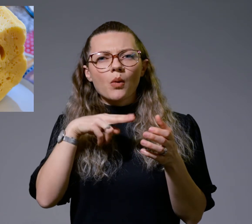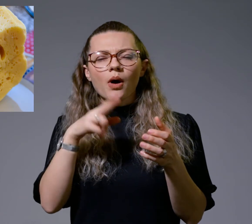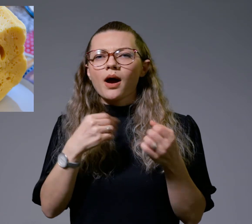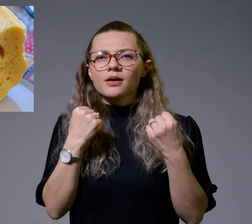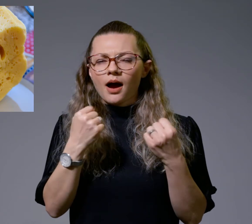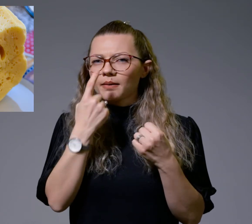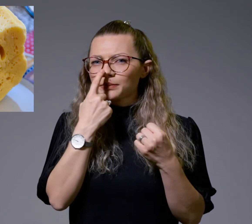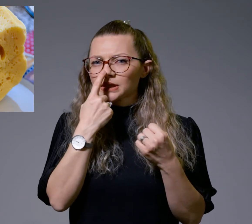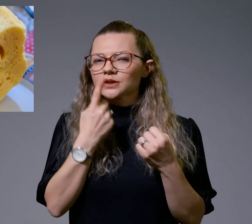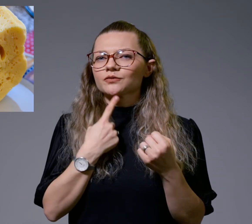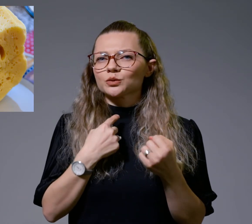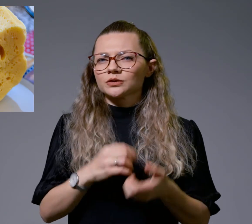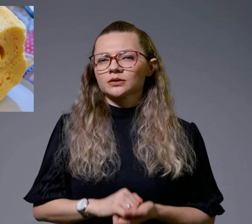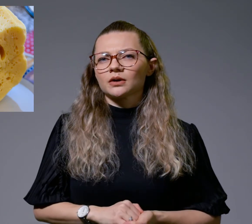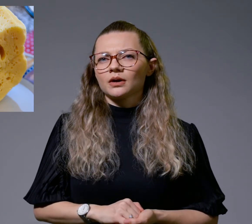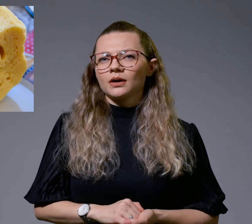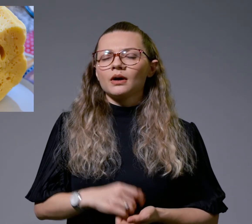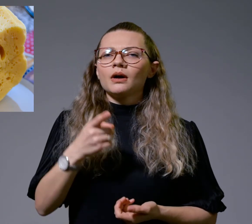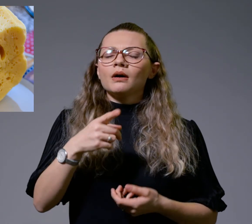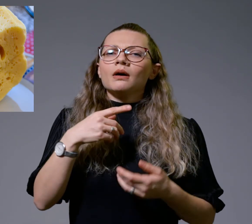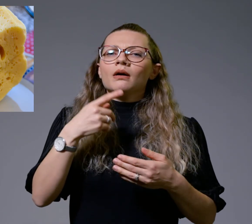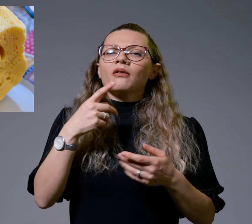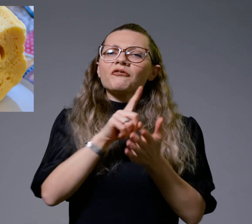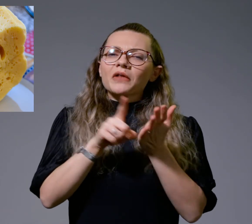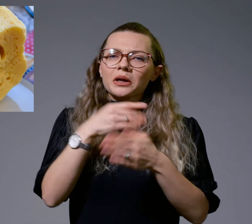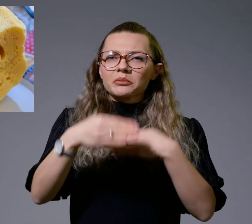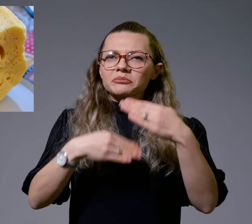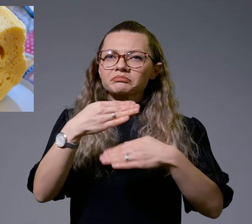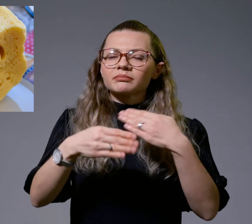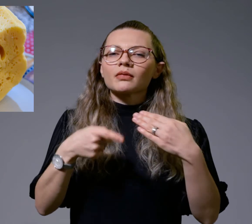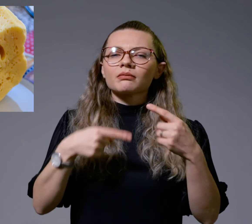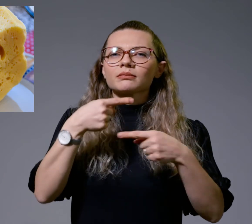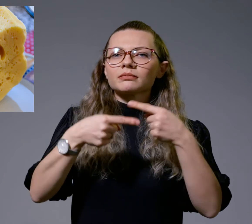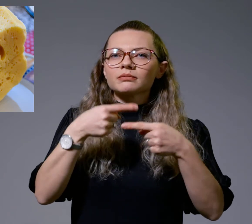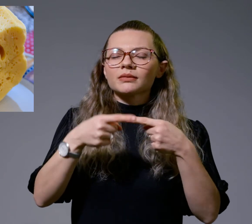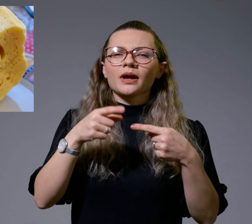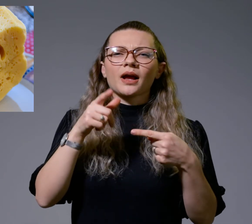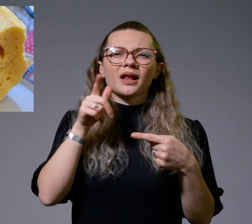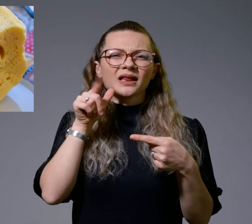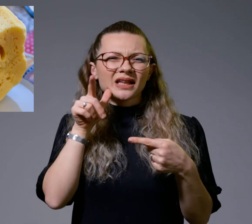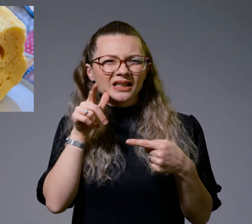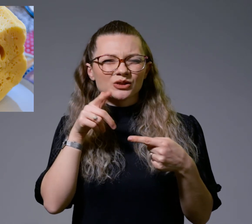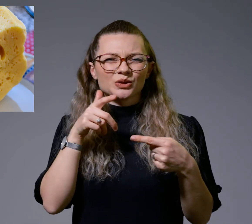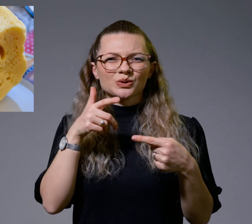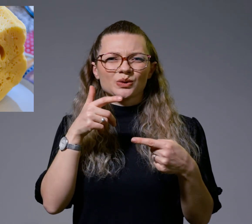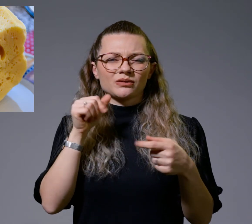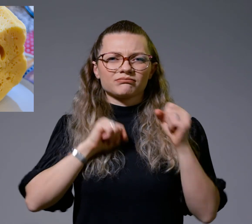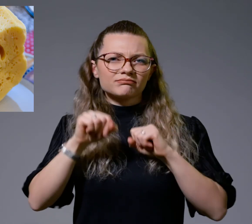и вкус. Со текот на времето, традиционалниот и макотрпен начин на производство е